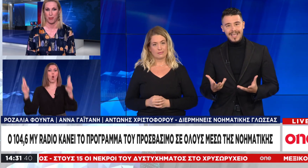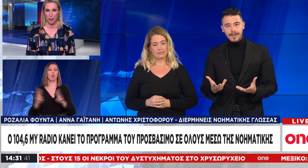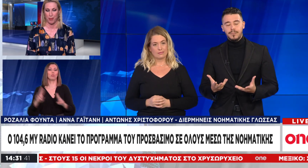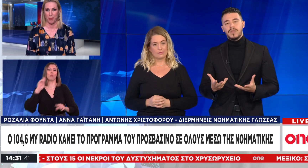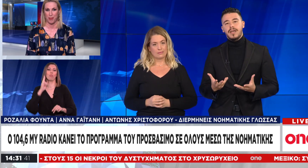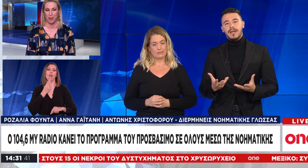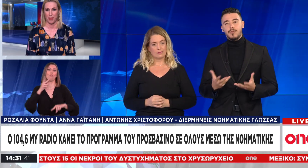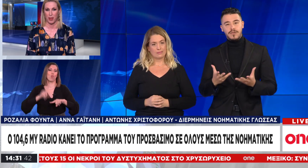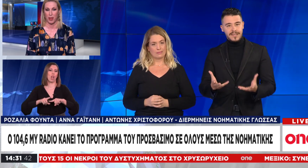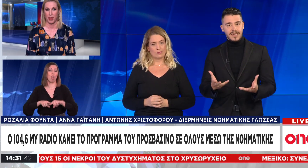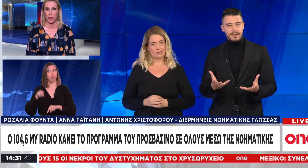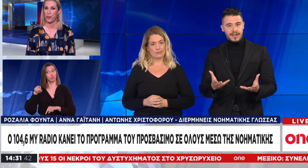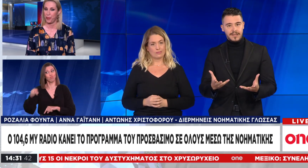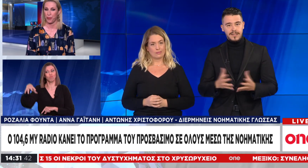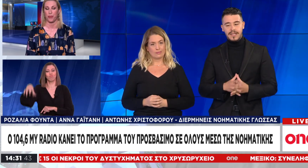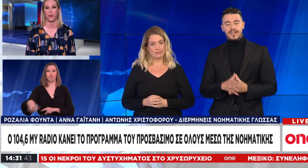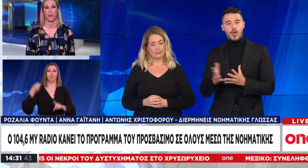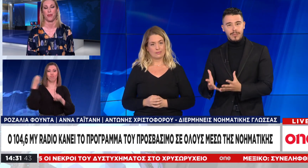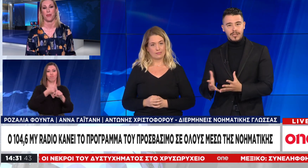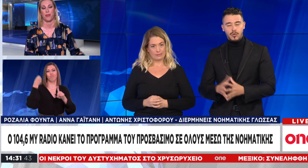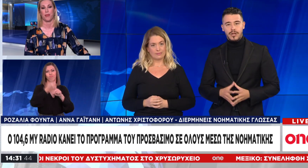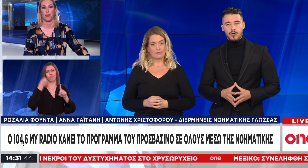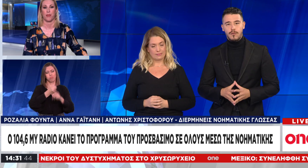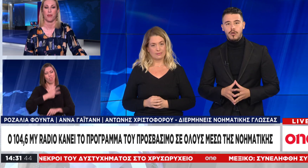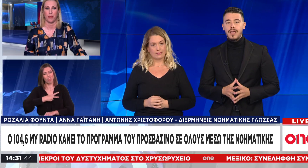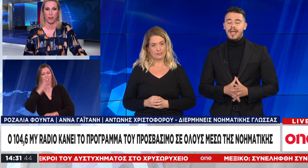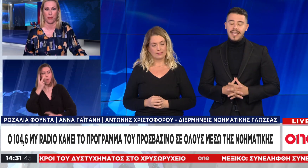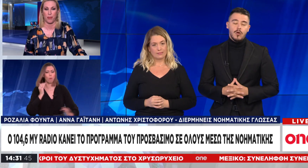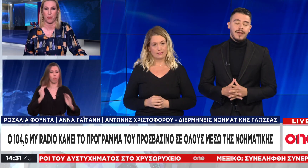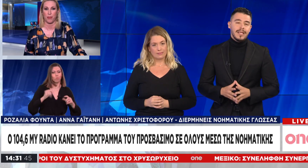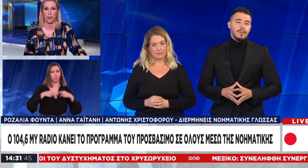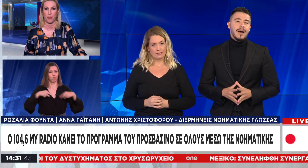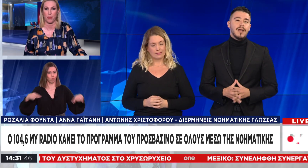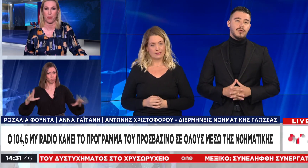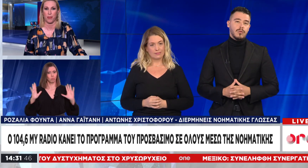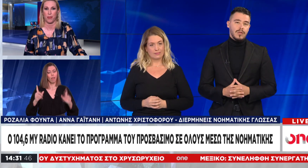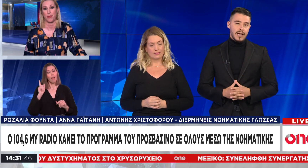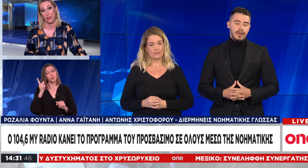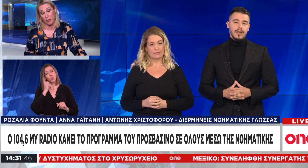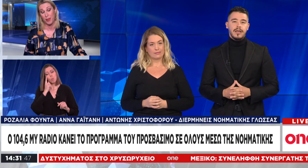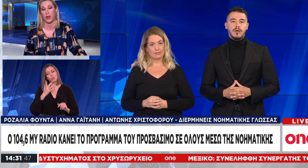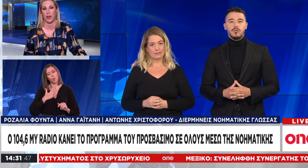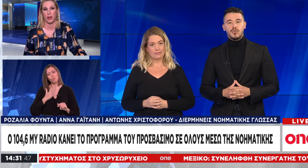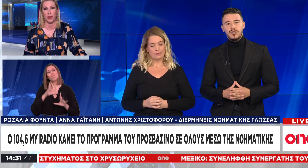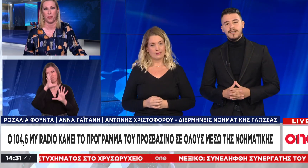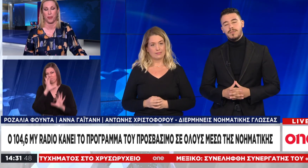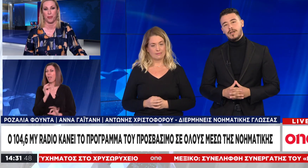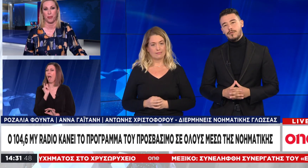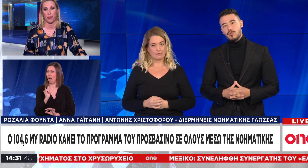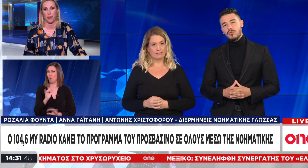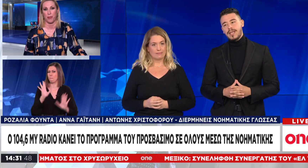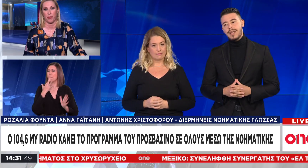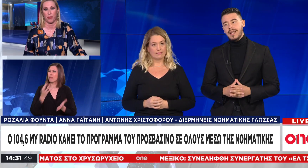διεκδικεί προς αυτές τις κα ευθύνης για τα δικαιώματα των κωφών έχει ακόμα να γίνει πάρα πολλή δουλειά ούτως ώστε να